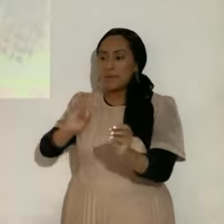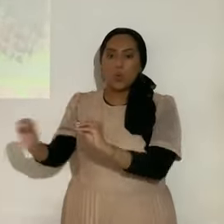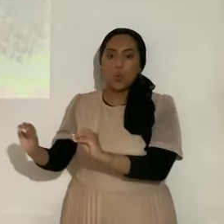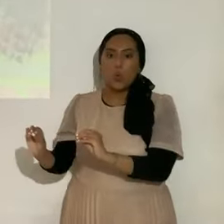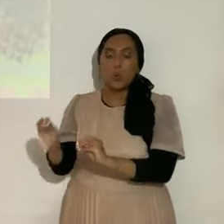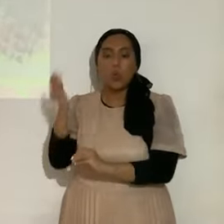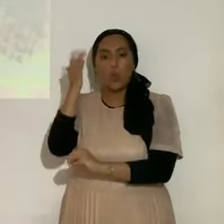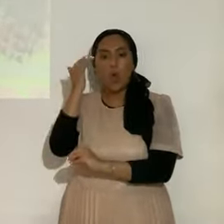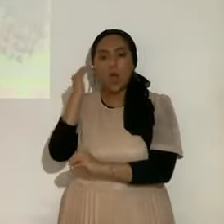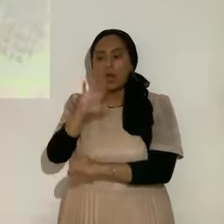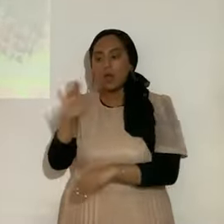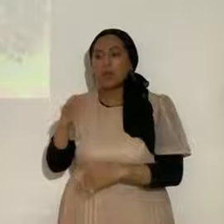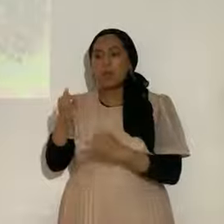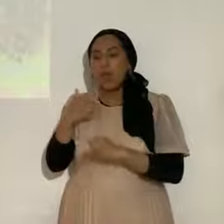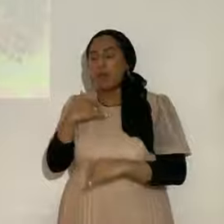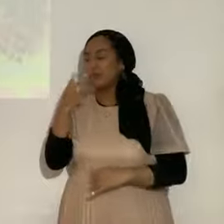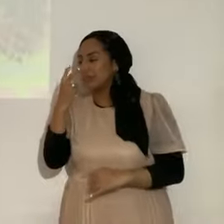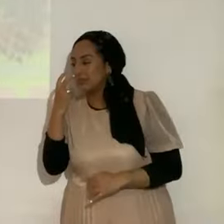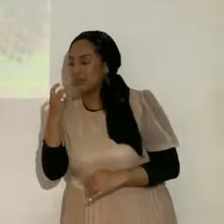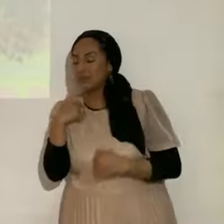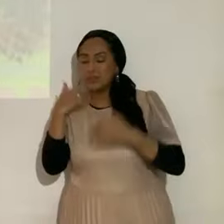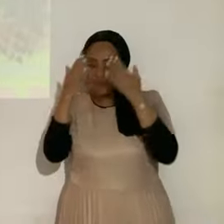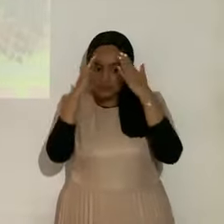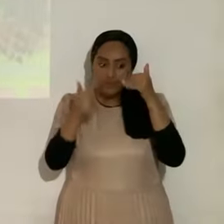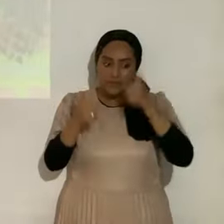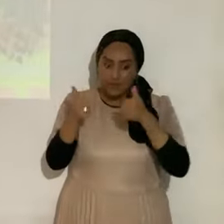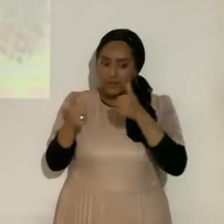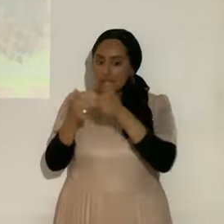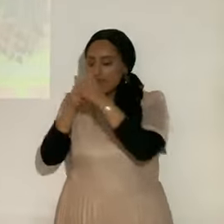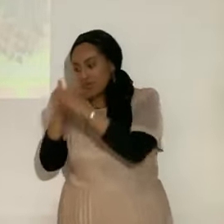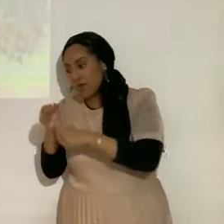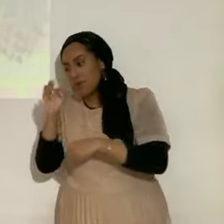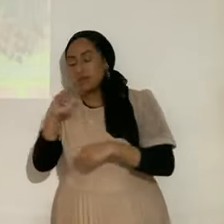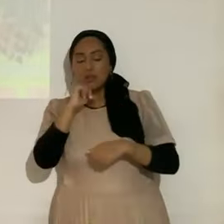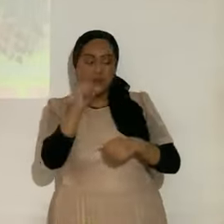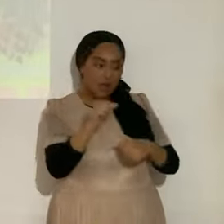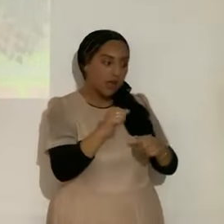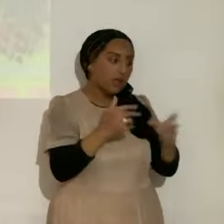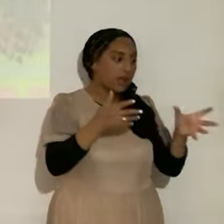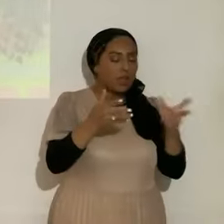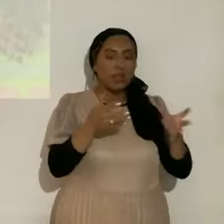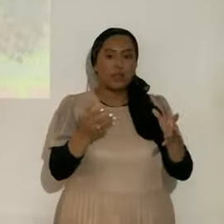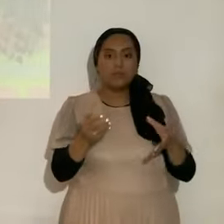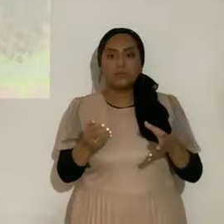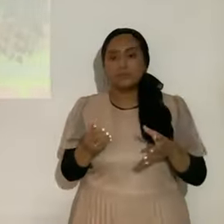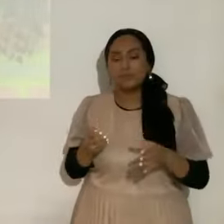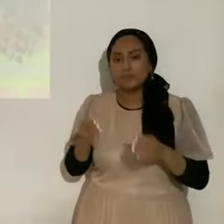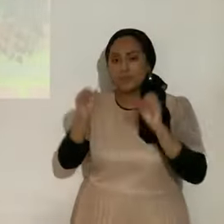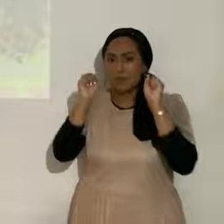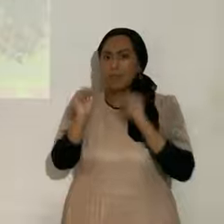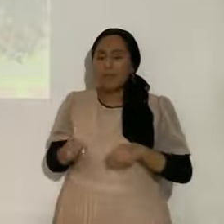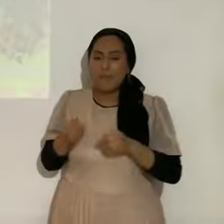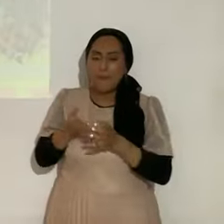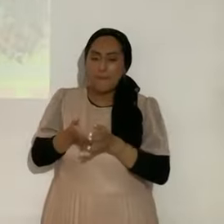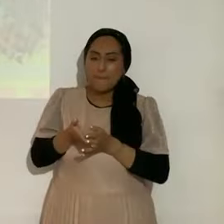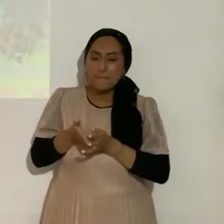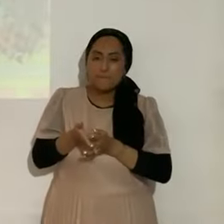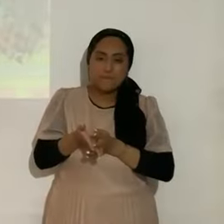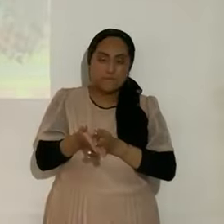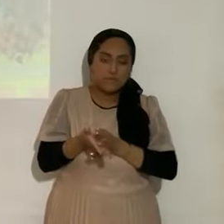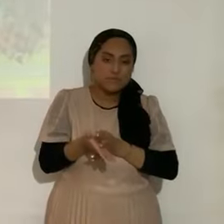qué? Porque tiene sospecho, está indeciso, tiene desconfianza. Y la duda puede excavar muy profundo y muy